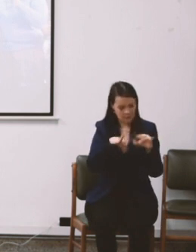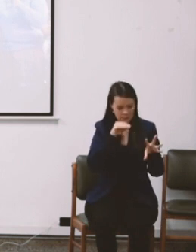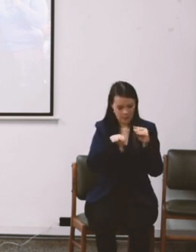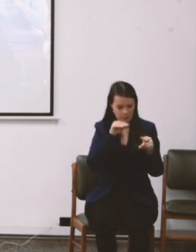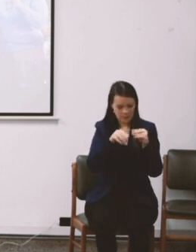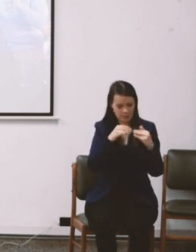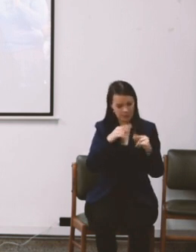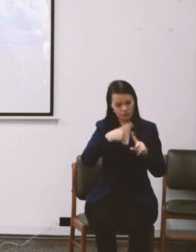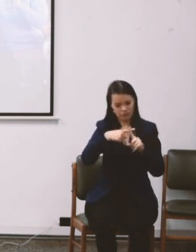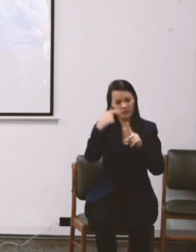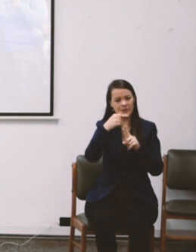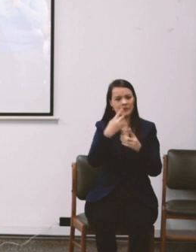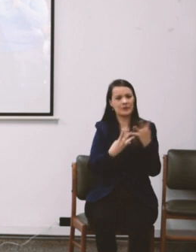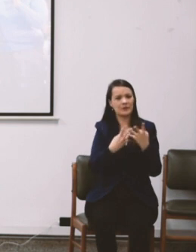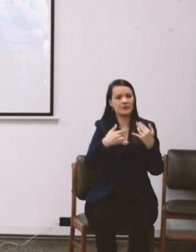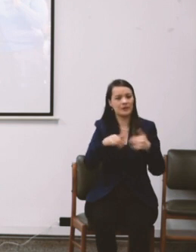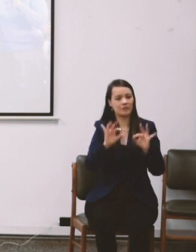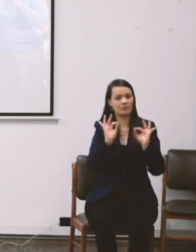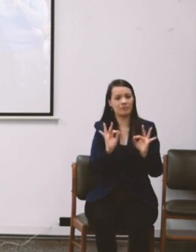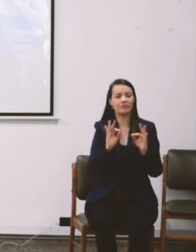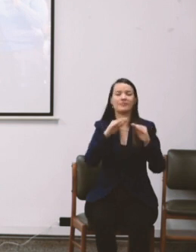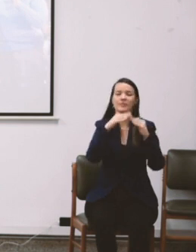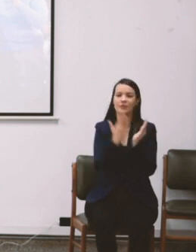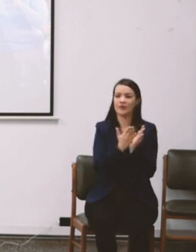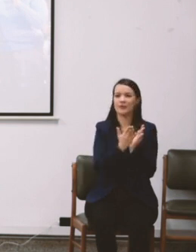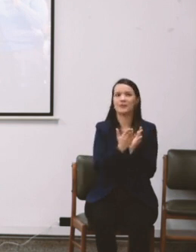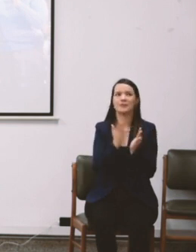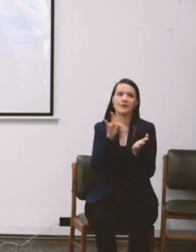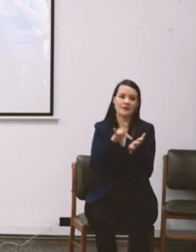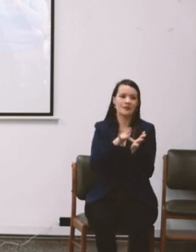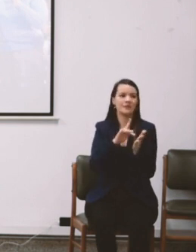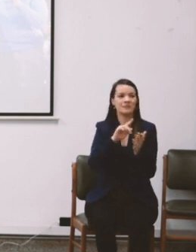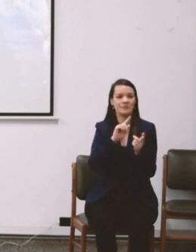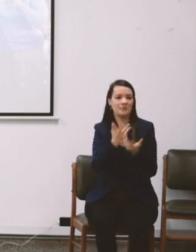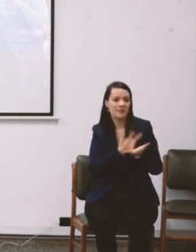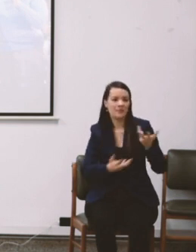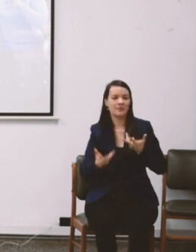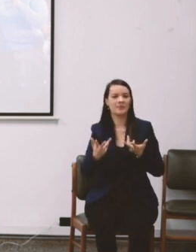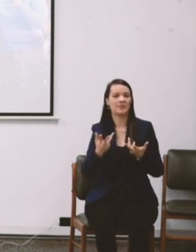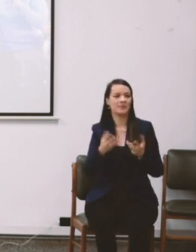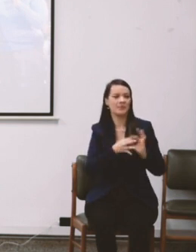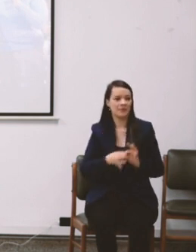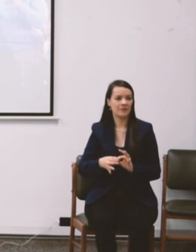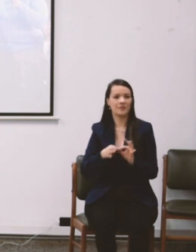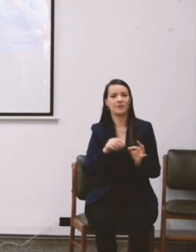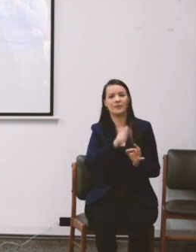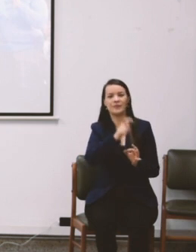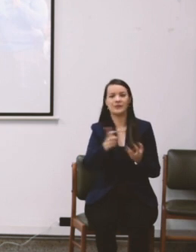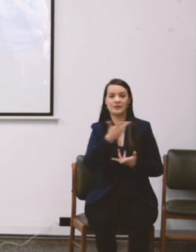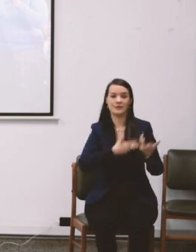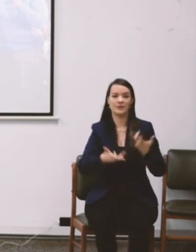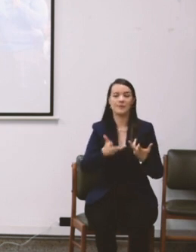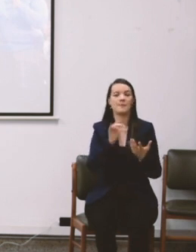leer y escribir, a sumar, se va a convivir con otras personas, se van a un montón de cosas más. Entre